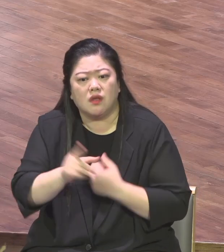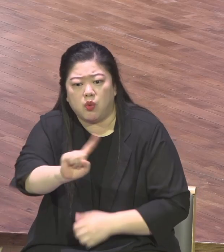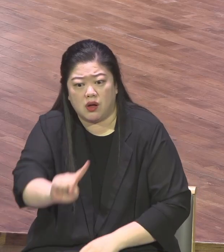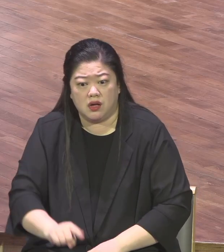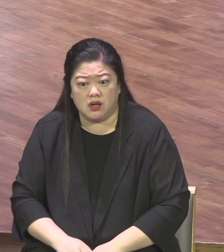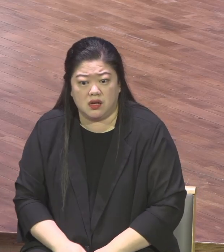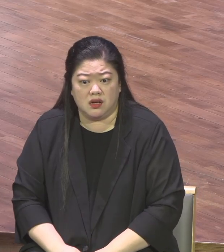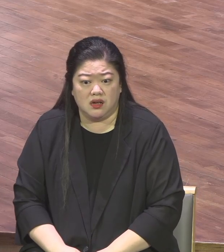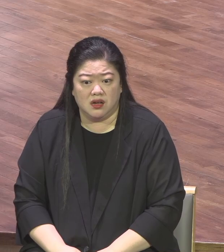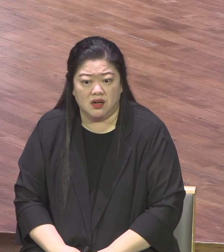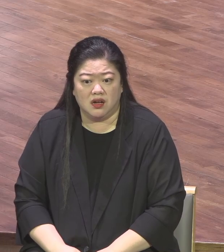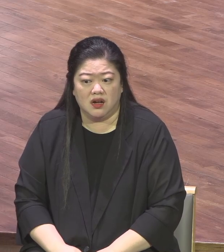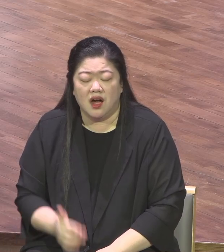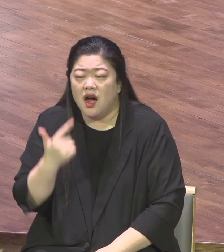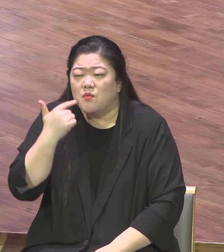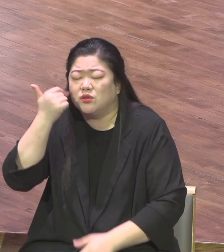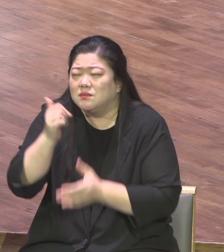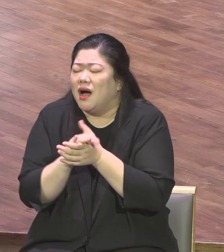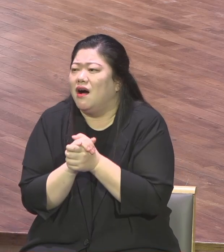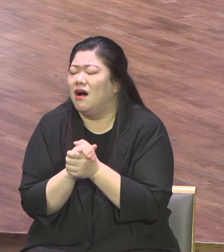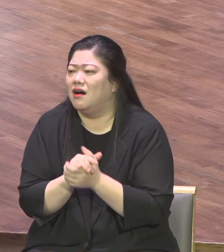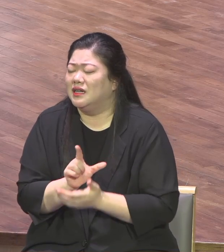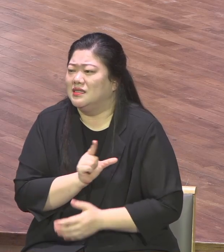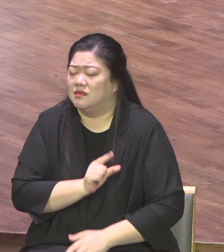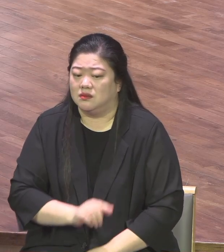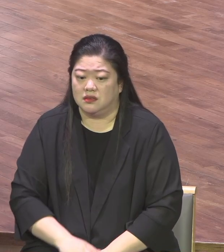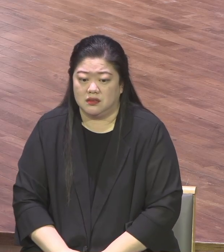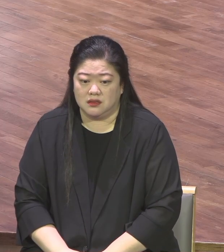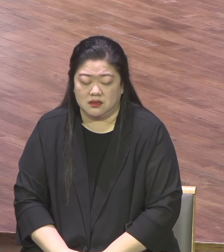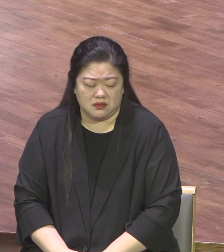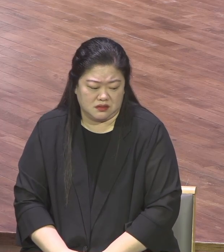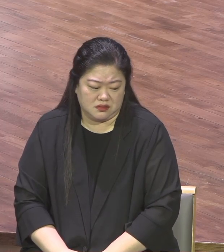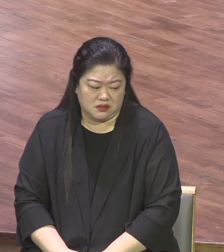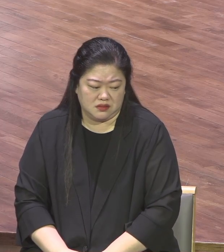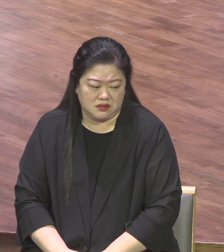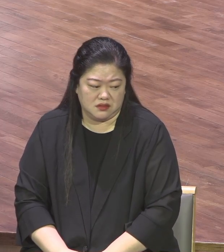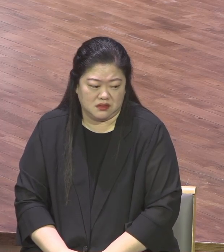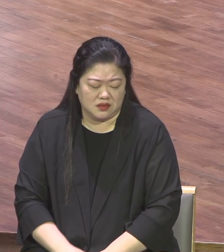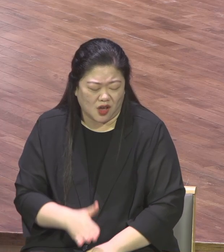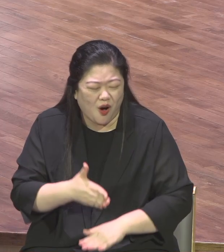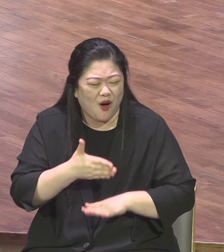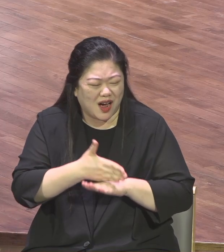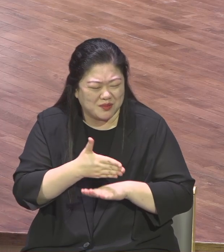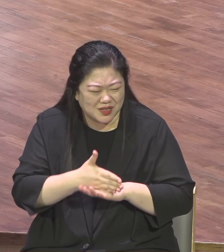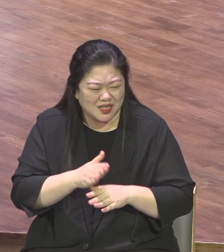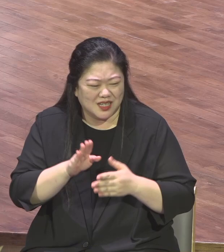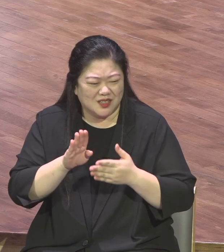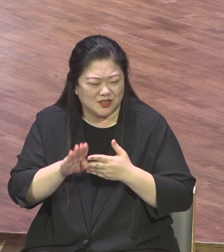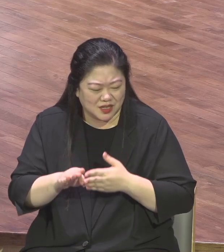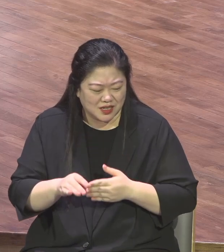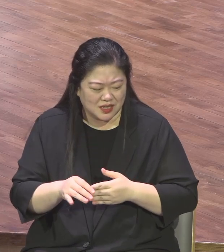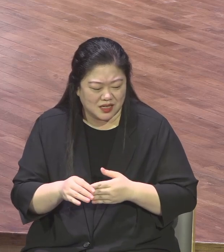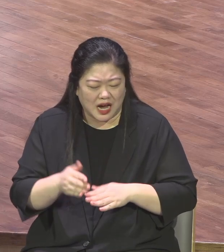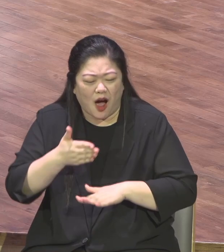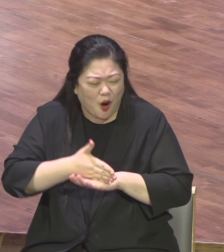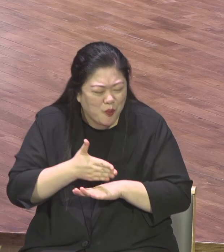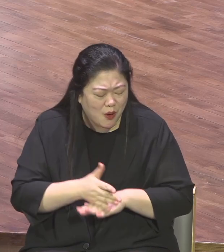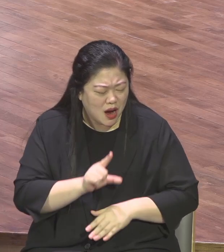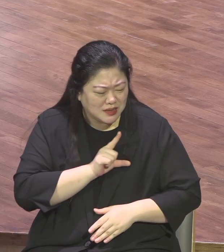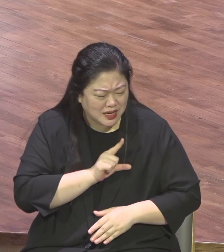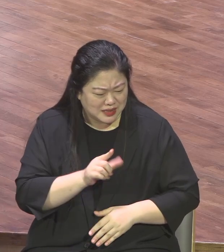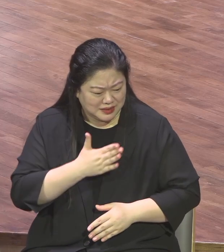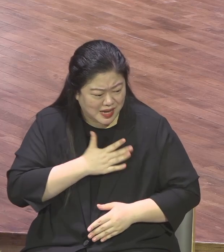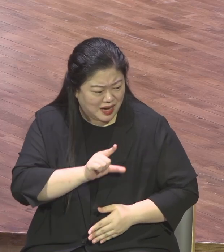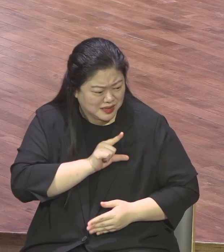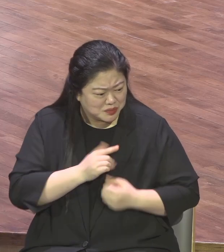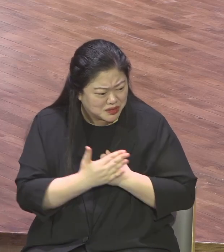들은 거 가지고 전달해 줬다고 힘이 나가 500만 원을 전달해 줬대. 그 목사가 그 권사에게